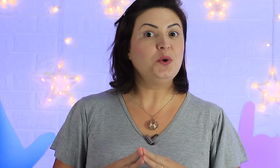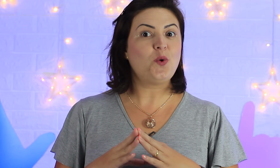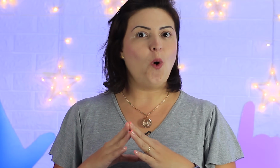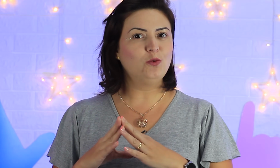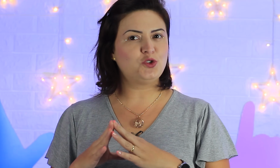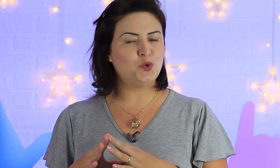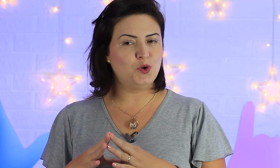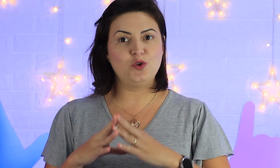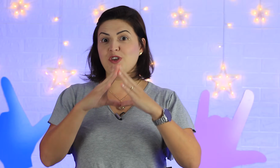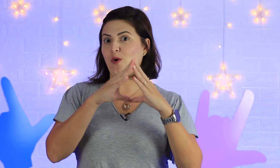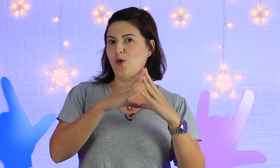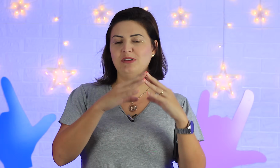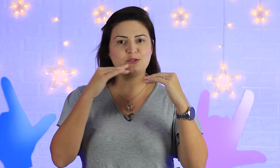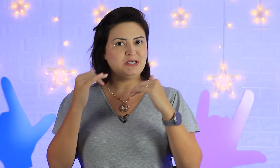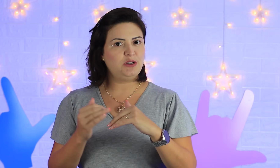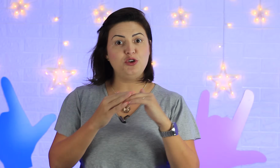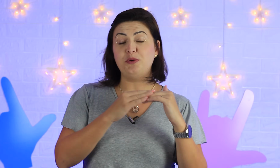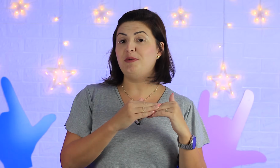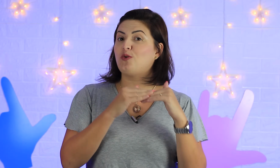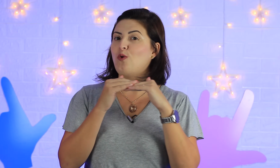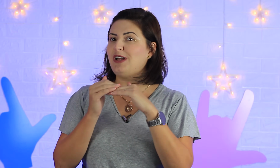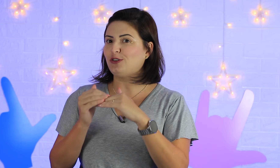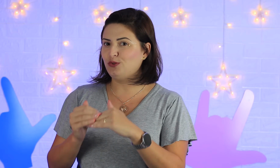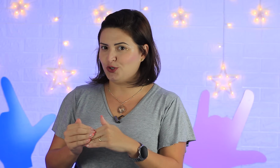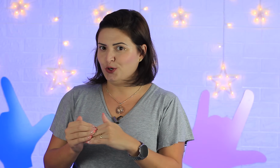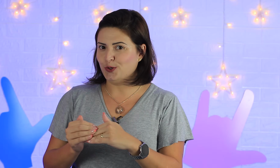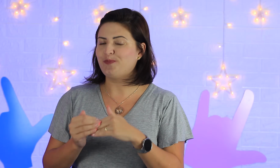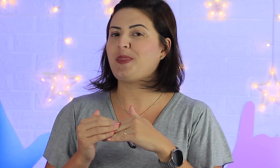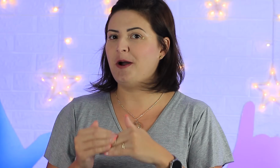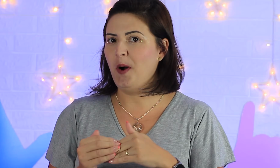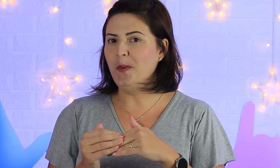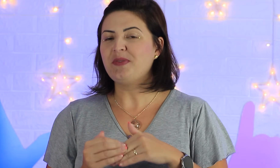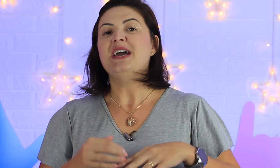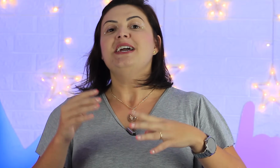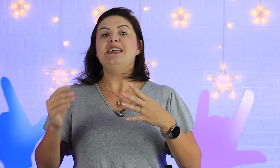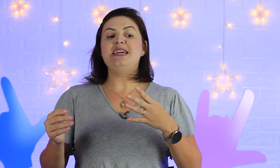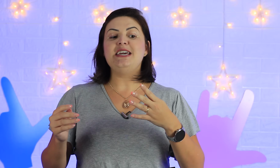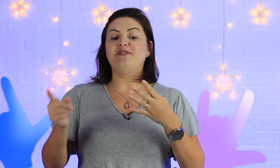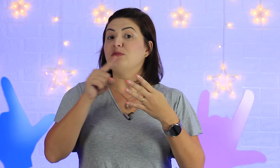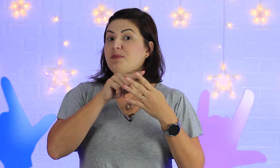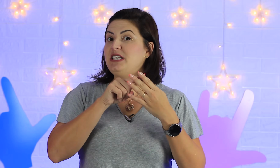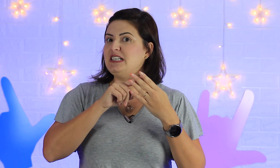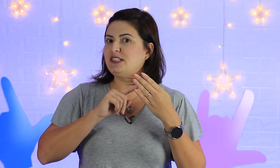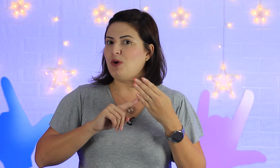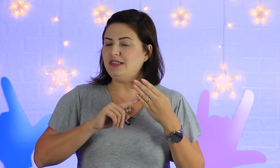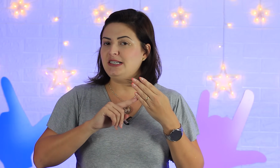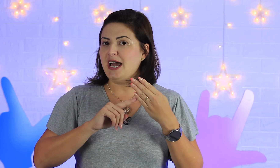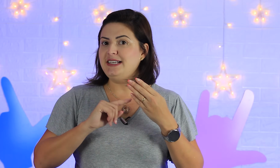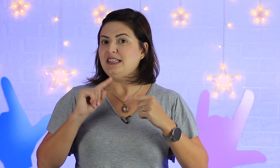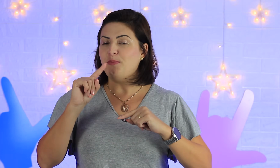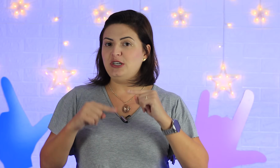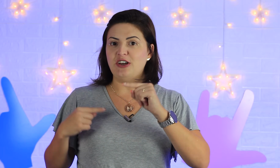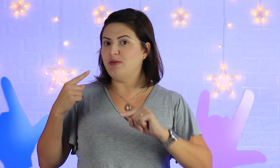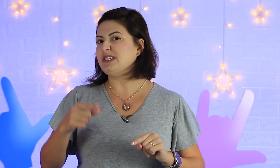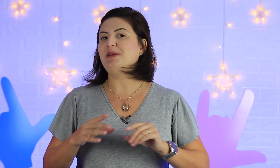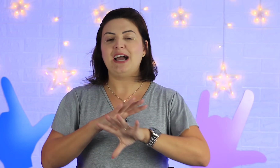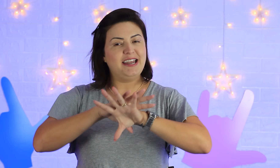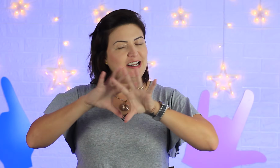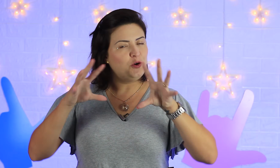com o surdo. Em alguma situação, em um primeiro contato com o surdo. Tá bom? E vamos aprender esses quatro sinais. E depois, já vamos aplicar ele em